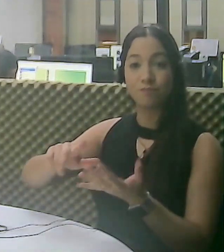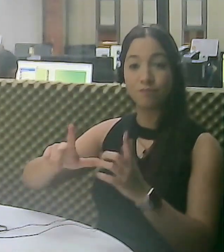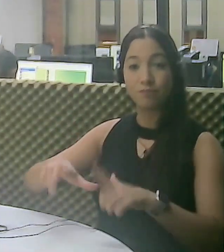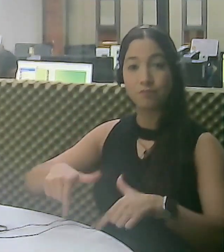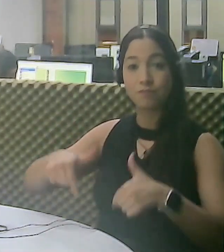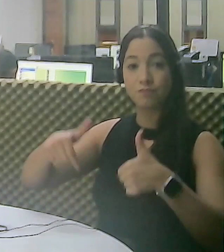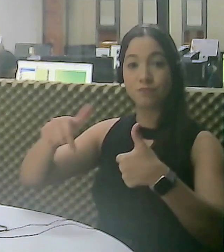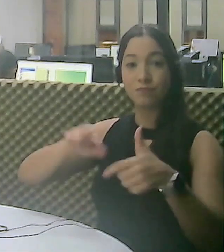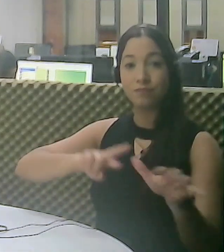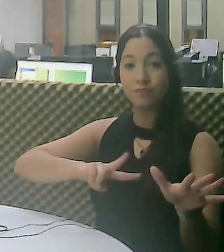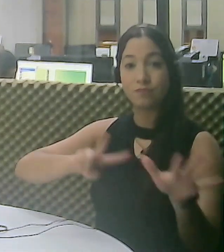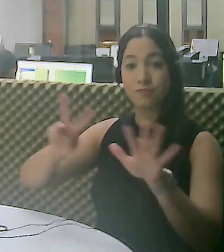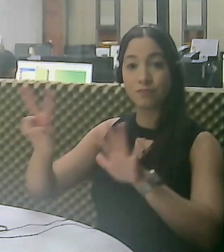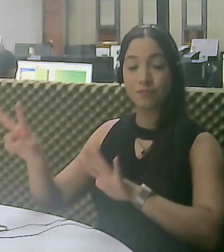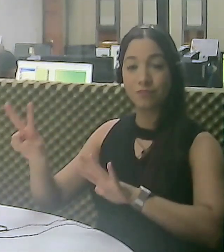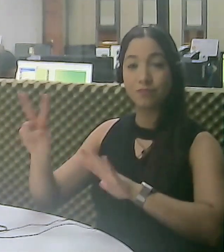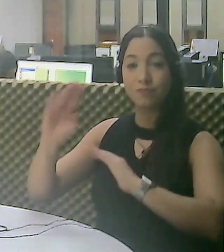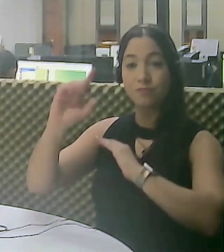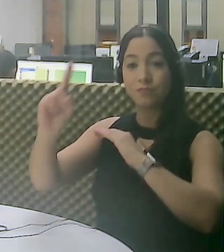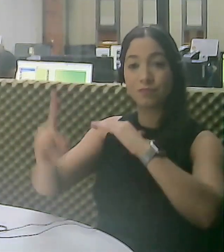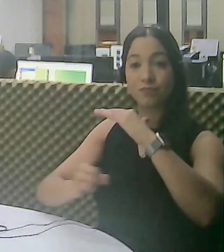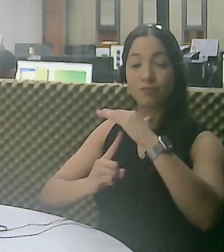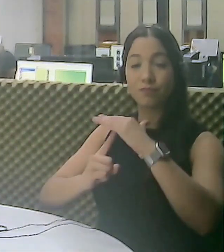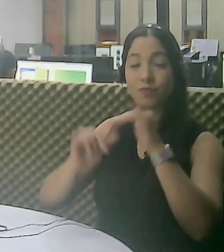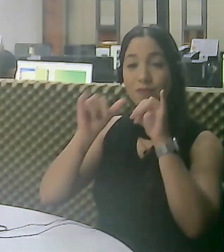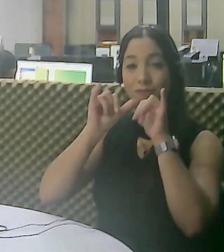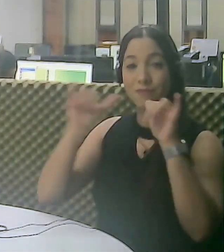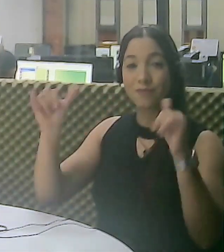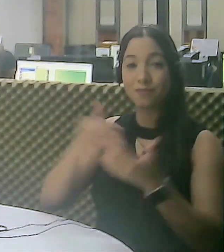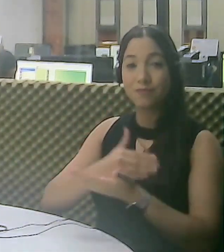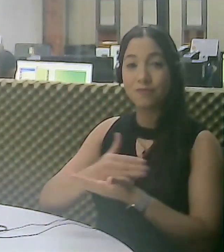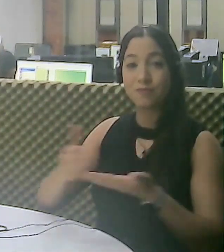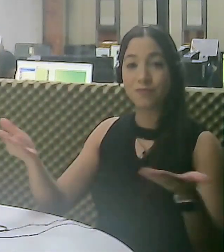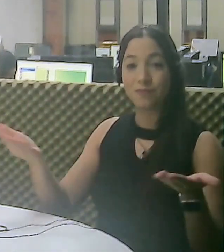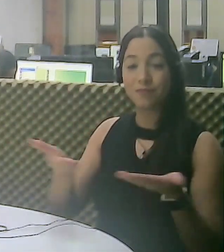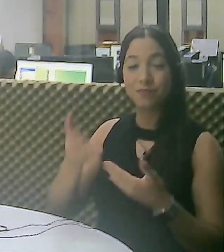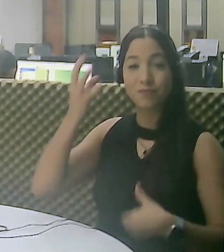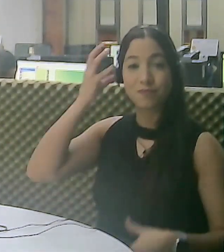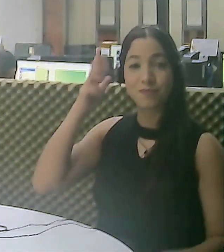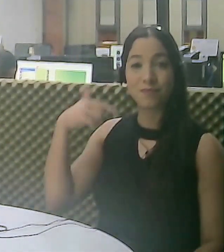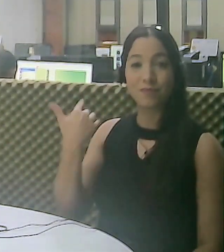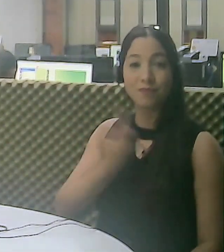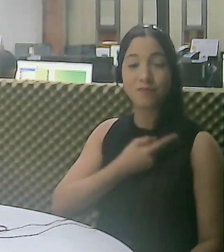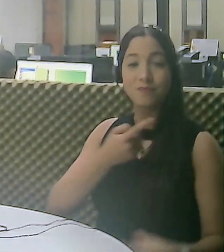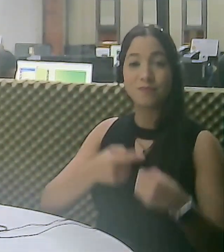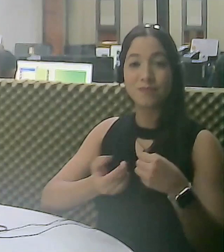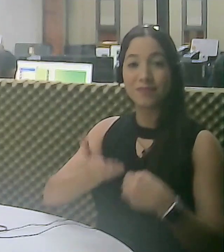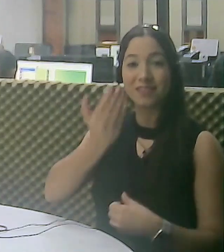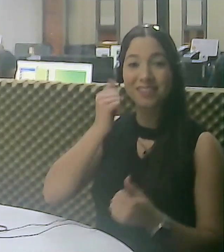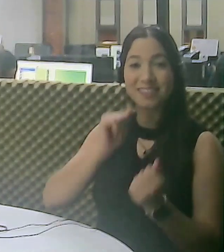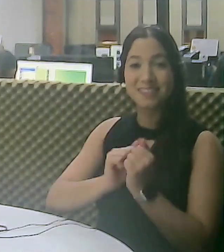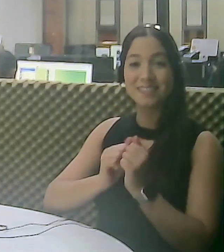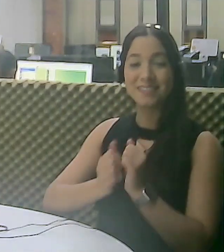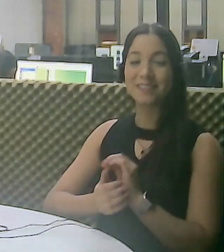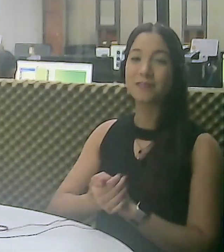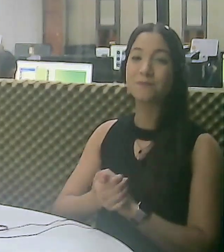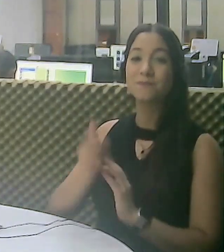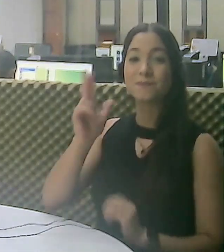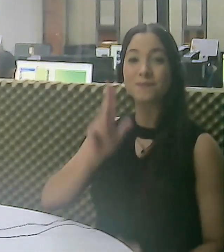durante a Semana do Consumidor. Essas e outras notícias a partir de agora na Rádio Nossa Cidade. Vamos juntos!